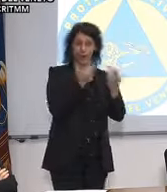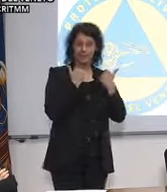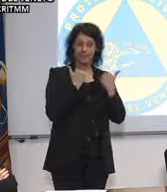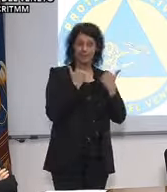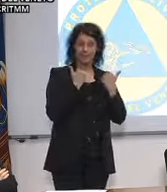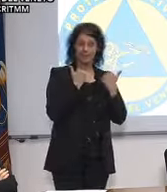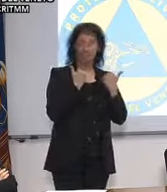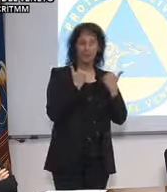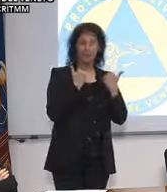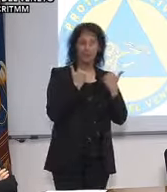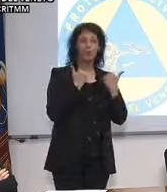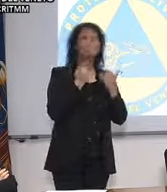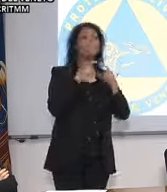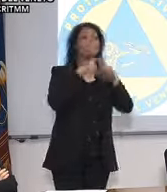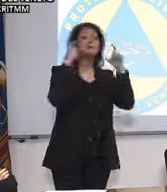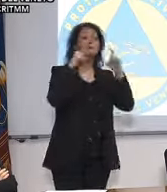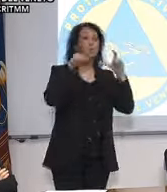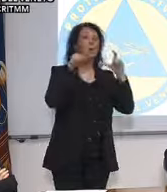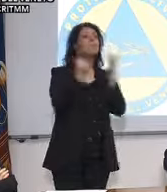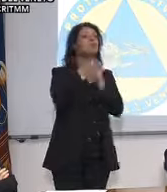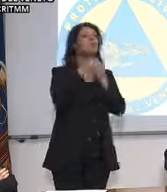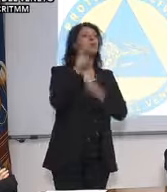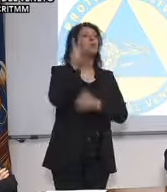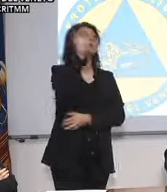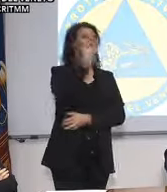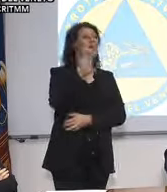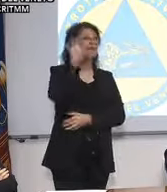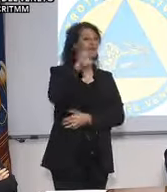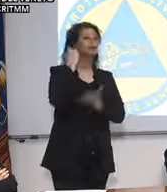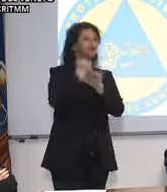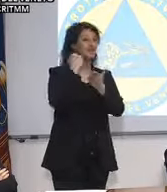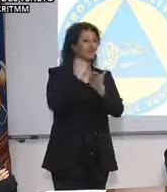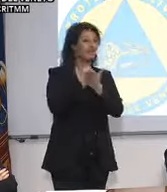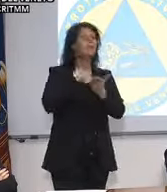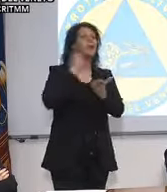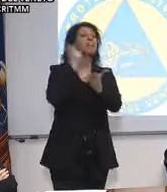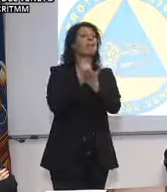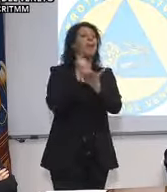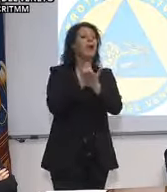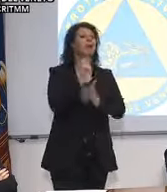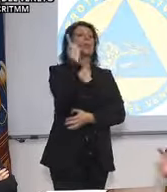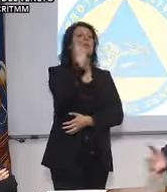approvvigionamenti venete, certificate chirurgiche, a 1 euro all'una.